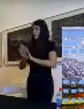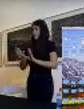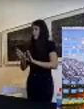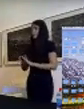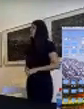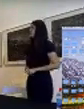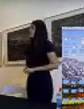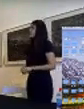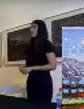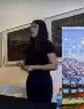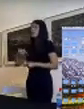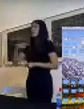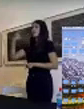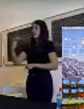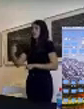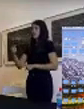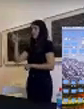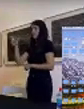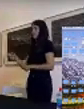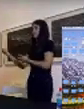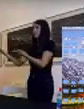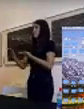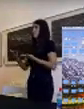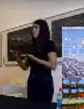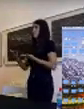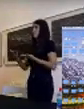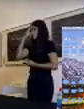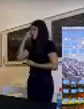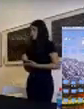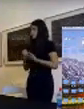a nuestro próximo mes al Museo de la Solidaridad Salvador Allende.